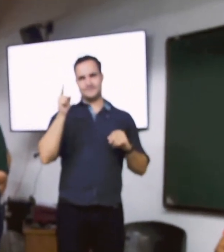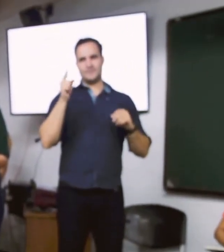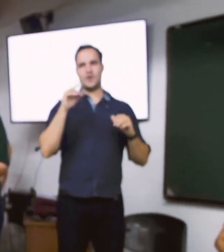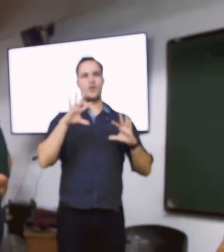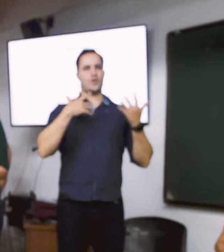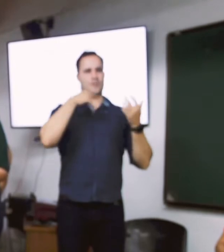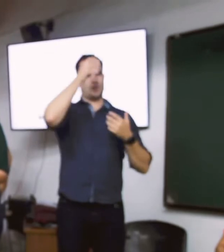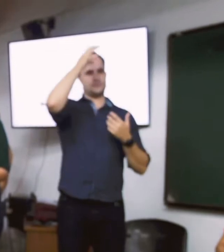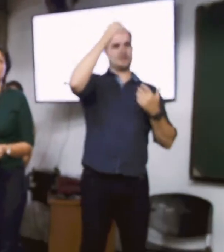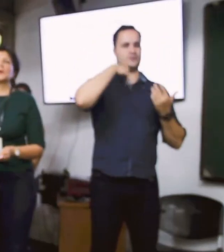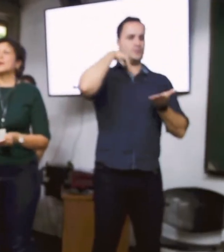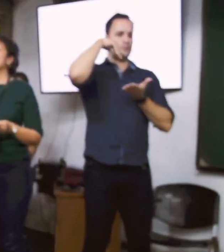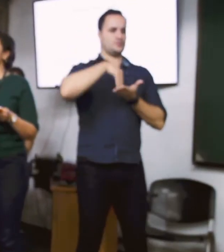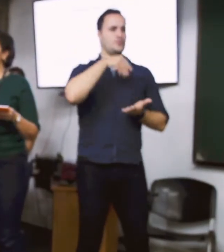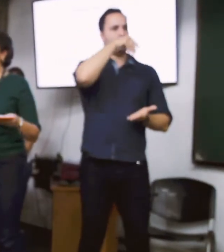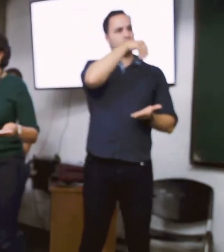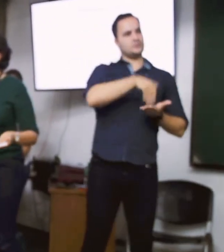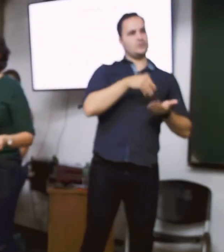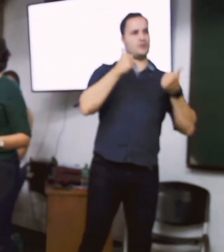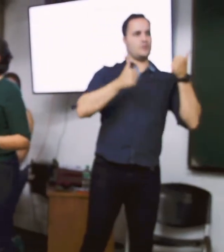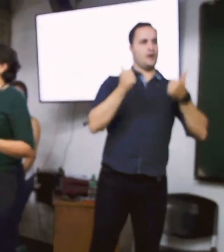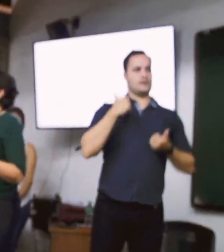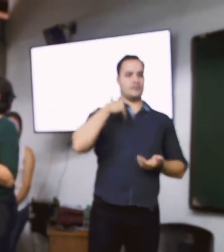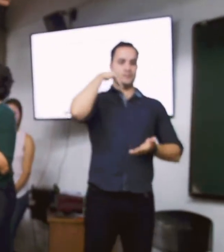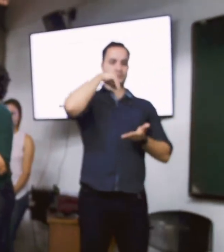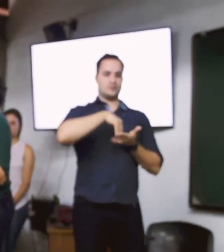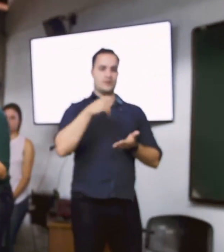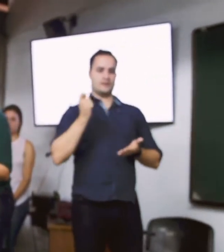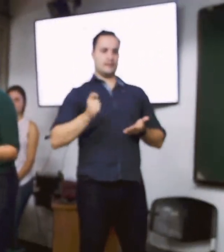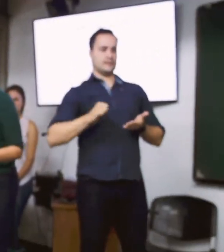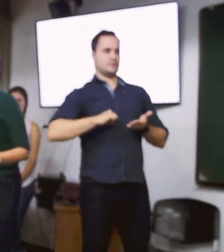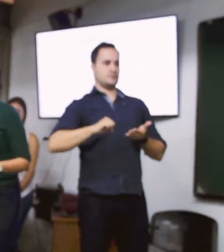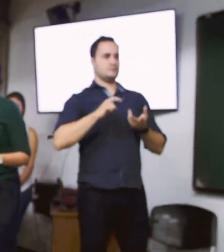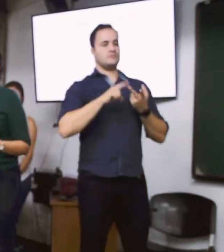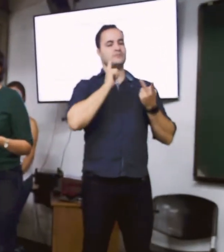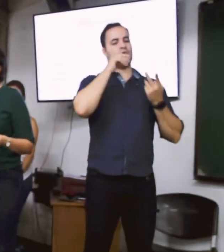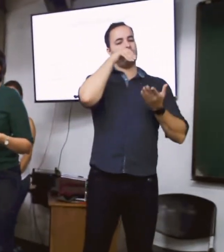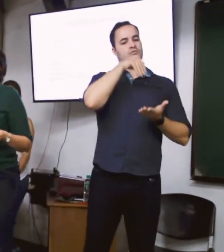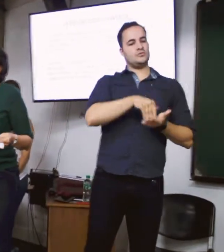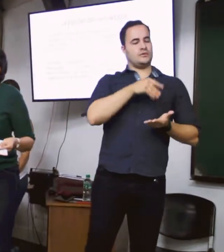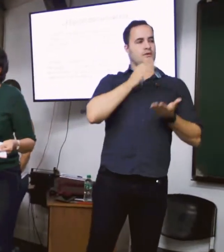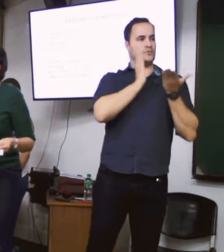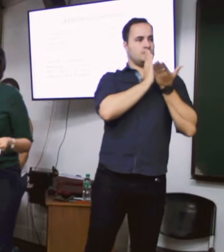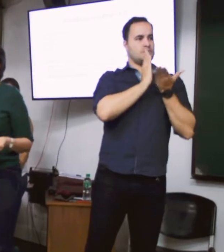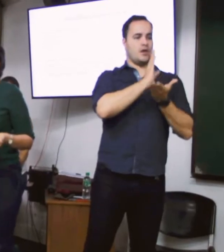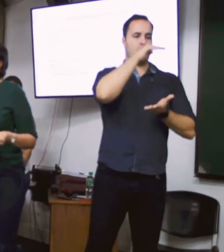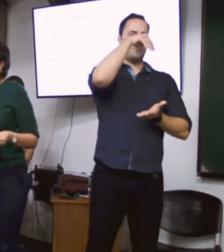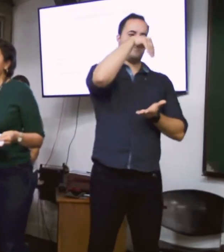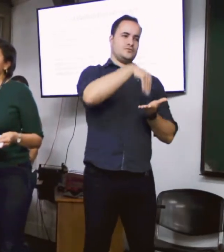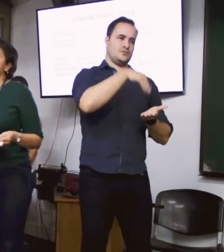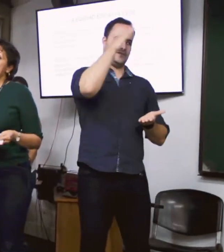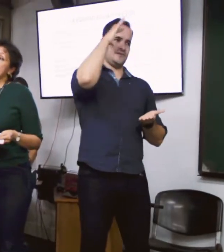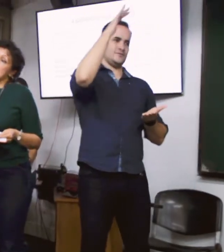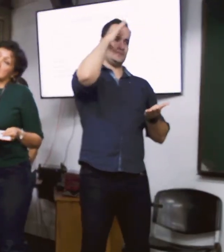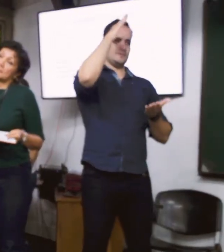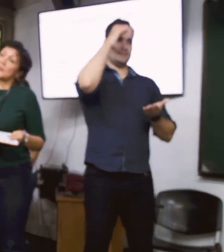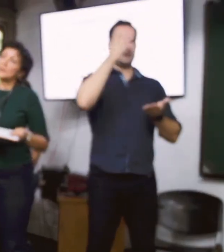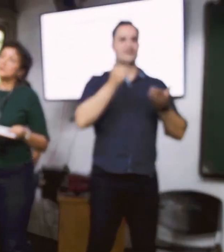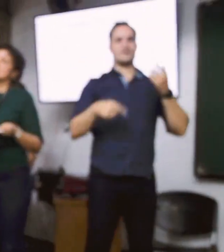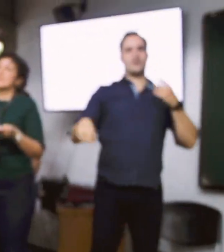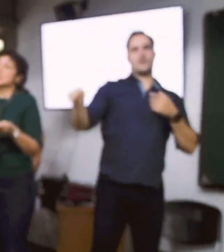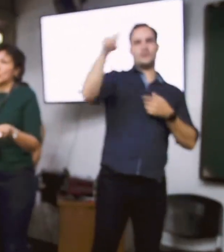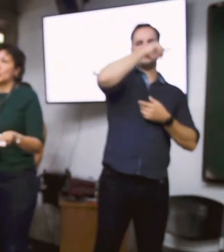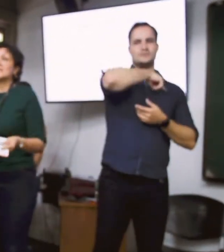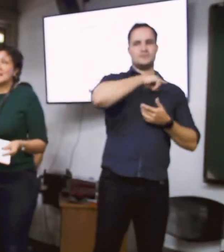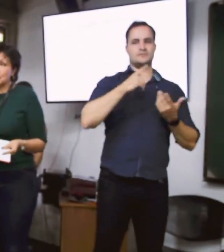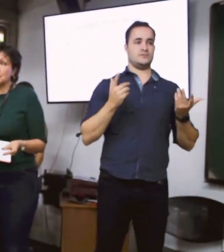el concepto. Si lo leemos desde el derecho, si lo leemos desde la educación, ¿sí? Desde la filosofía. Entonces, si lo leemos